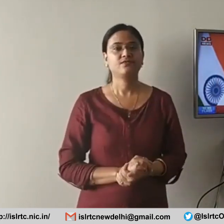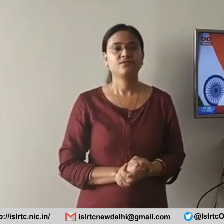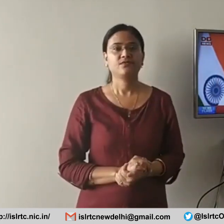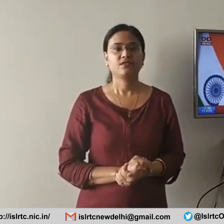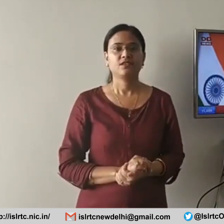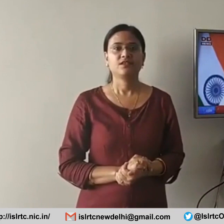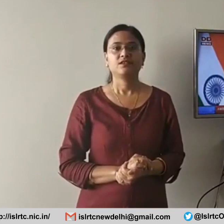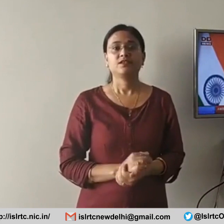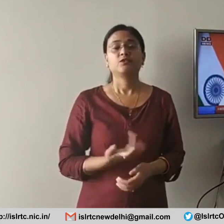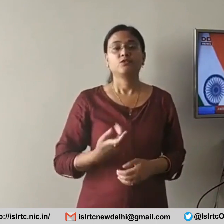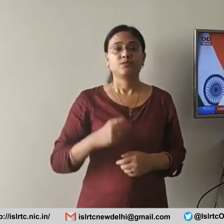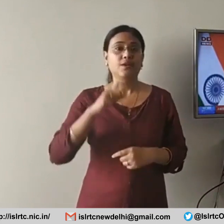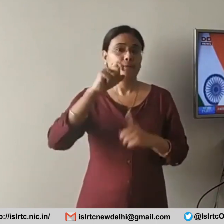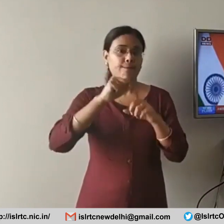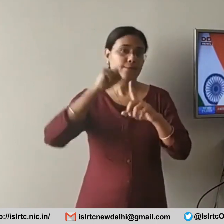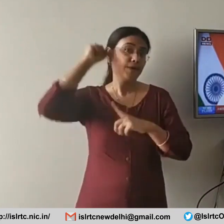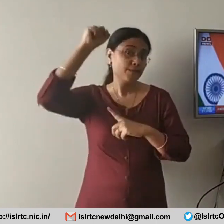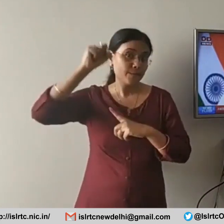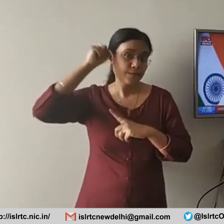बैसाखी,